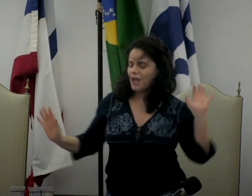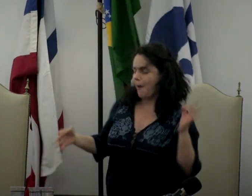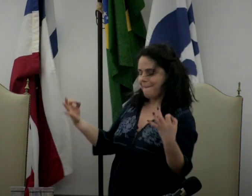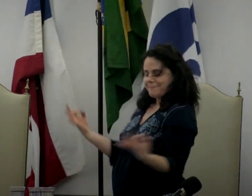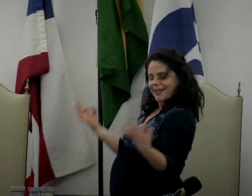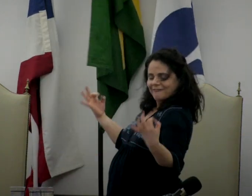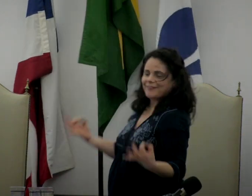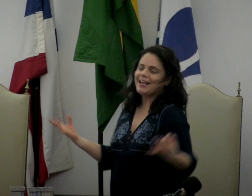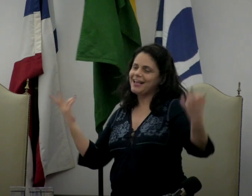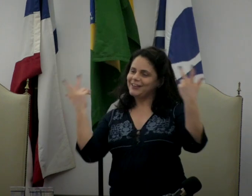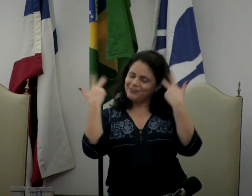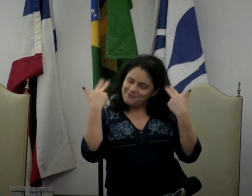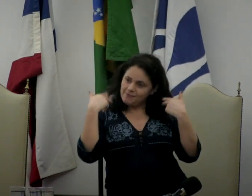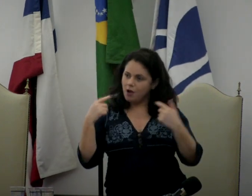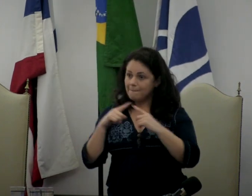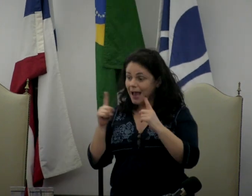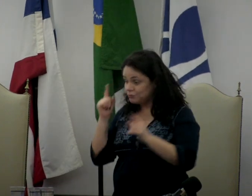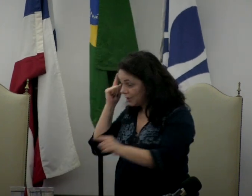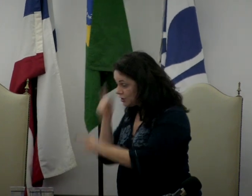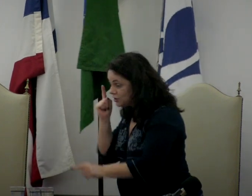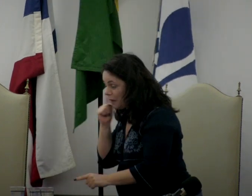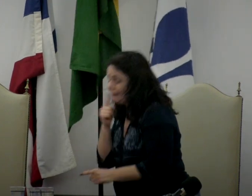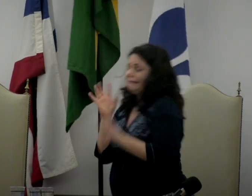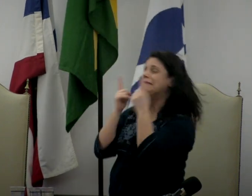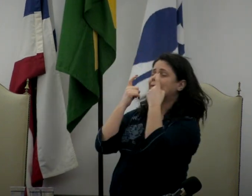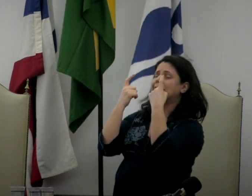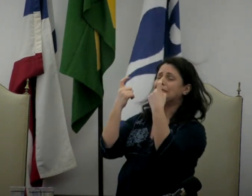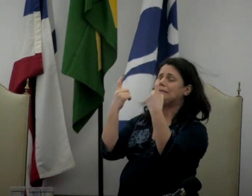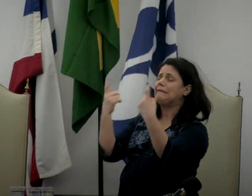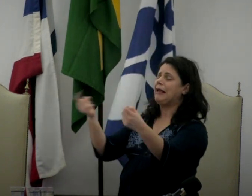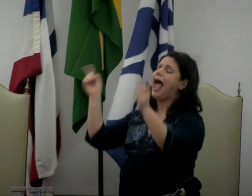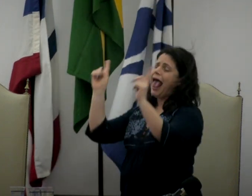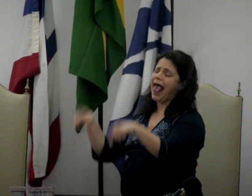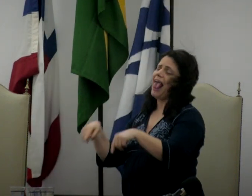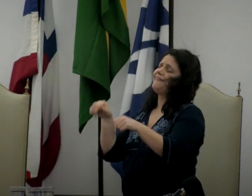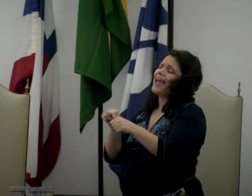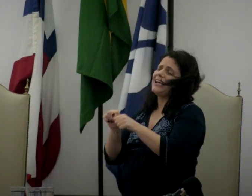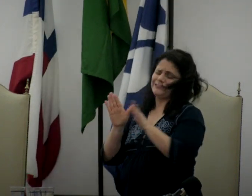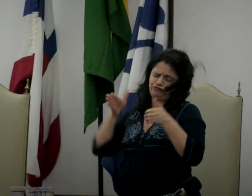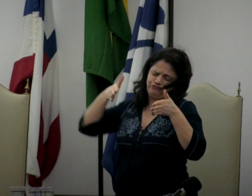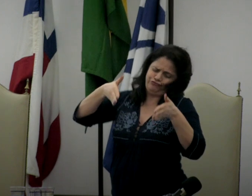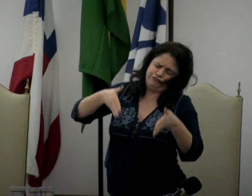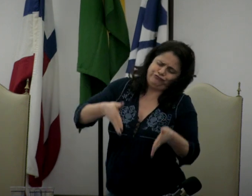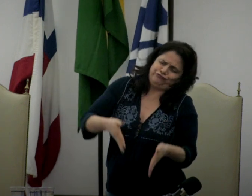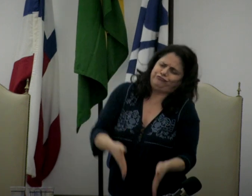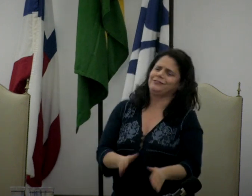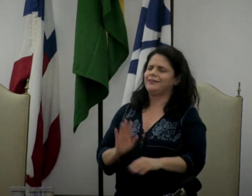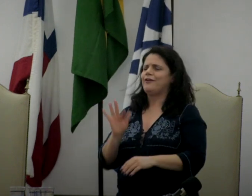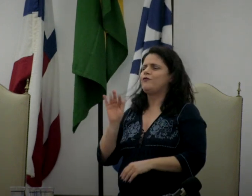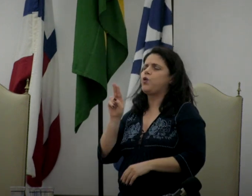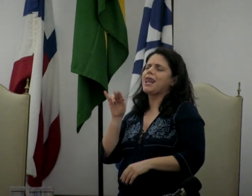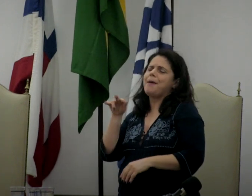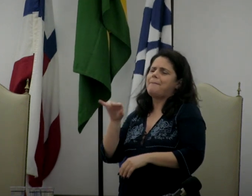nascer uma pessoa saudável, perfeita, normal, e aí descobre que é surdo, e aí entra naquela fase de